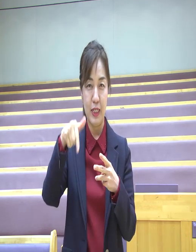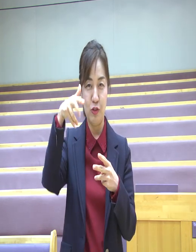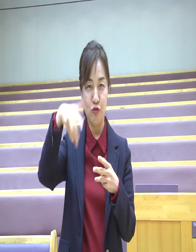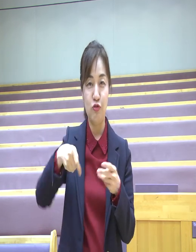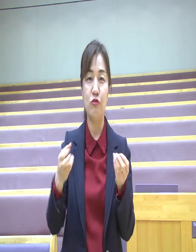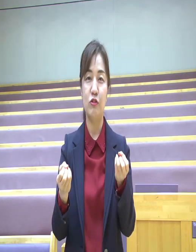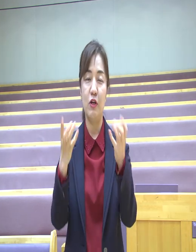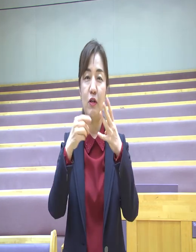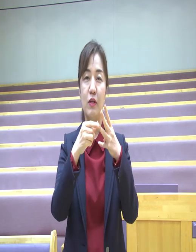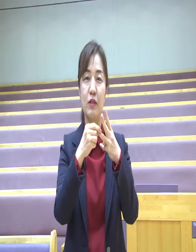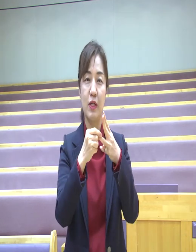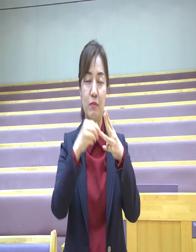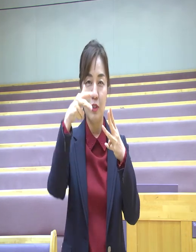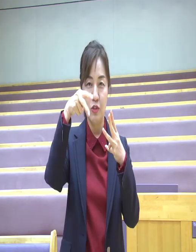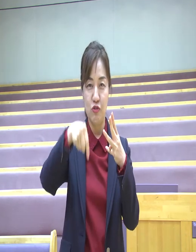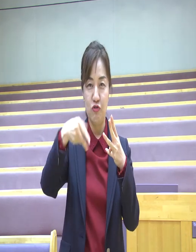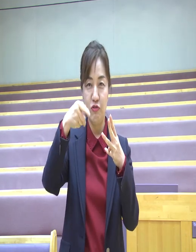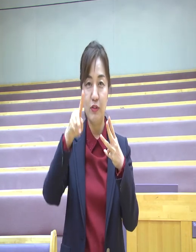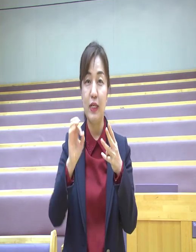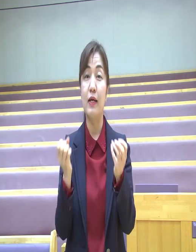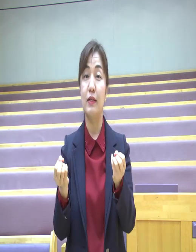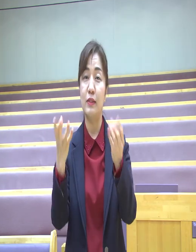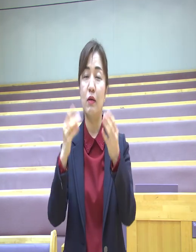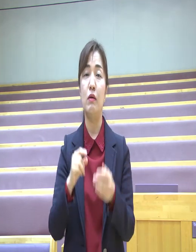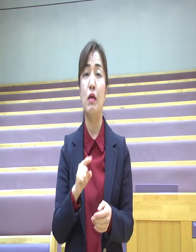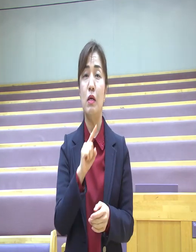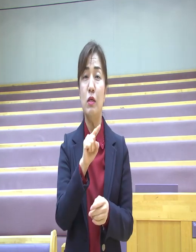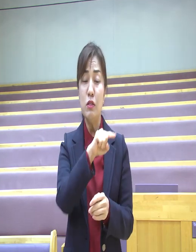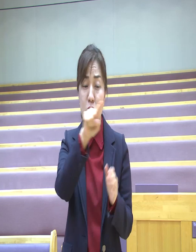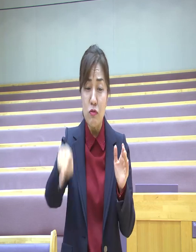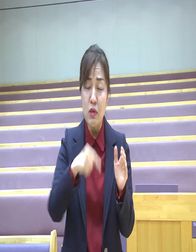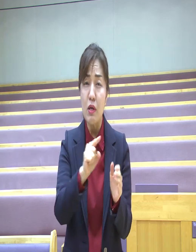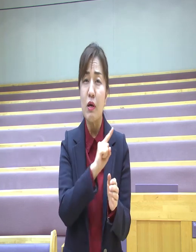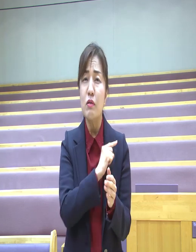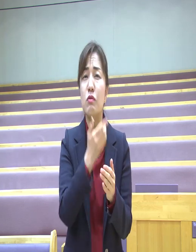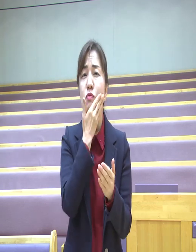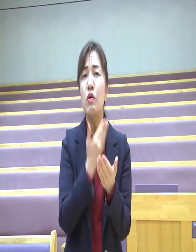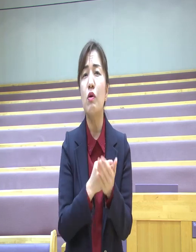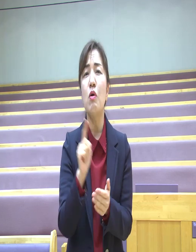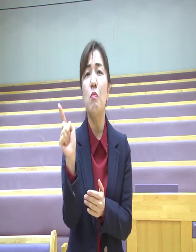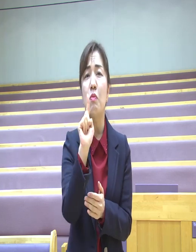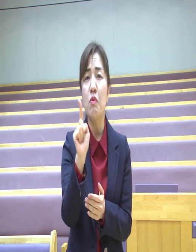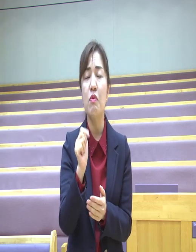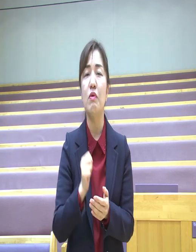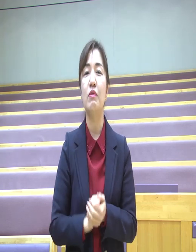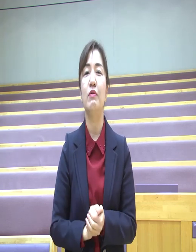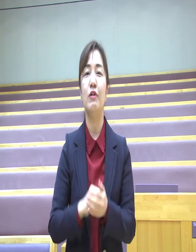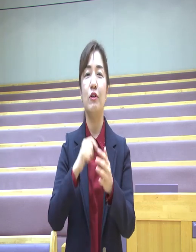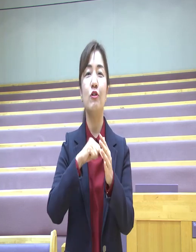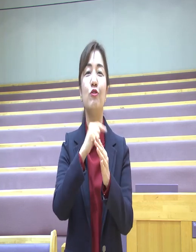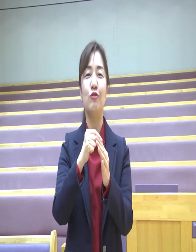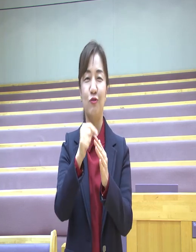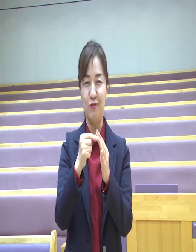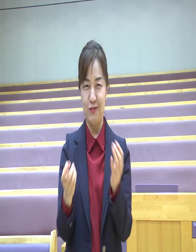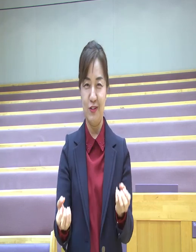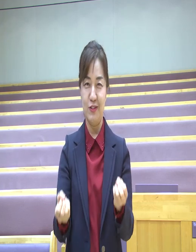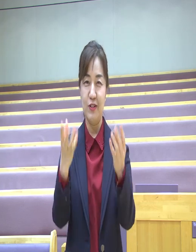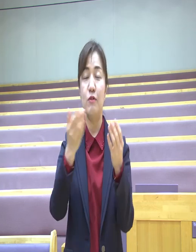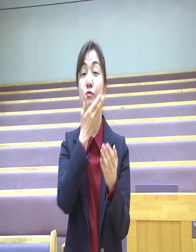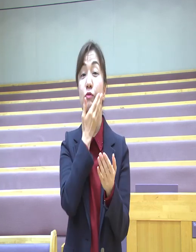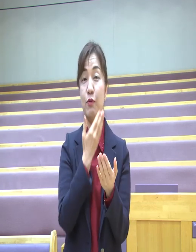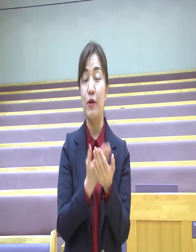맥추절, 수장절입니다. 이 가운데 가장 중요하면서도 첫 번째 되는 명절이